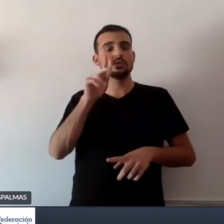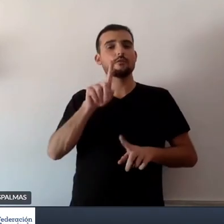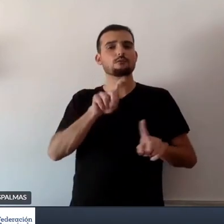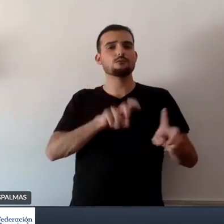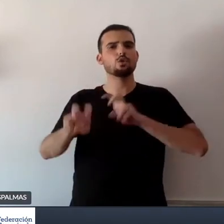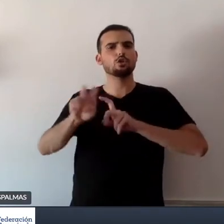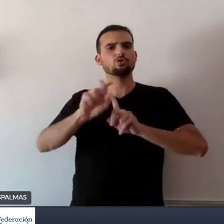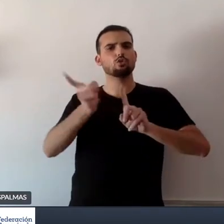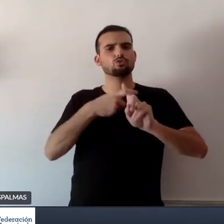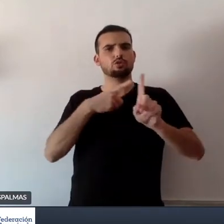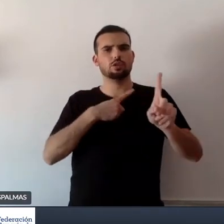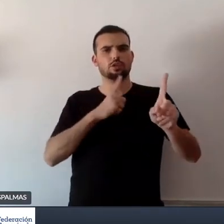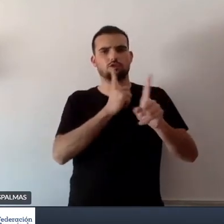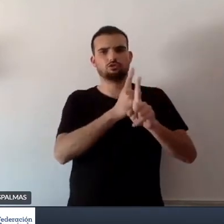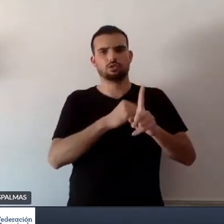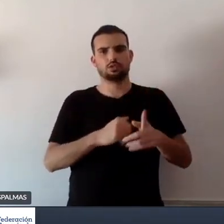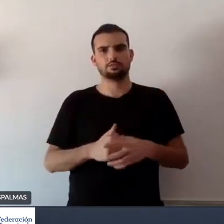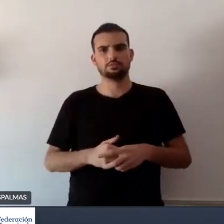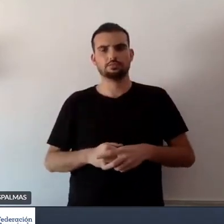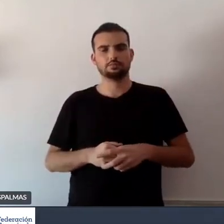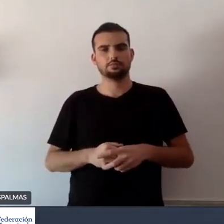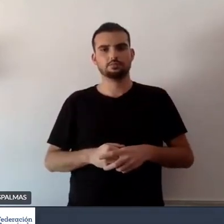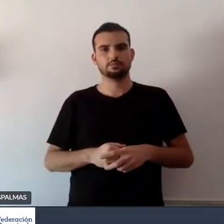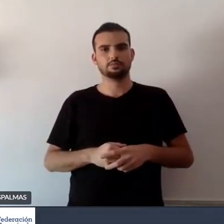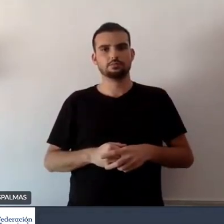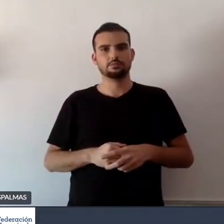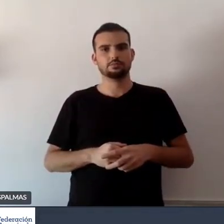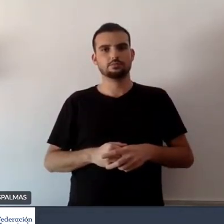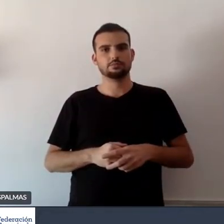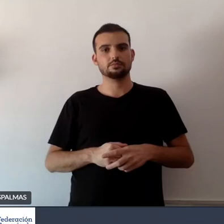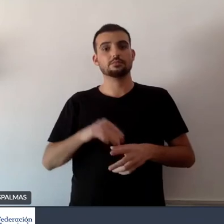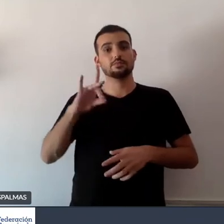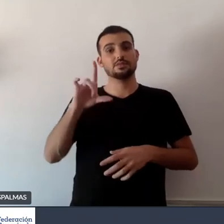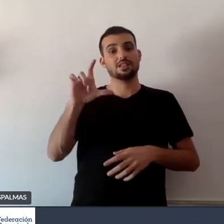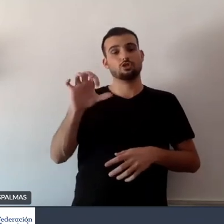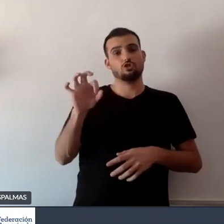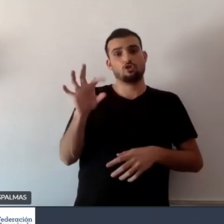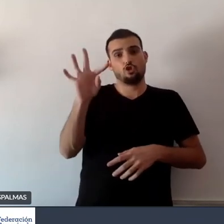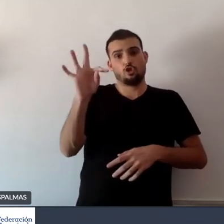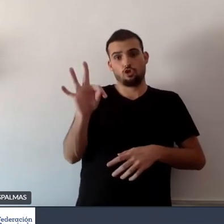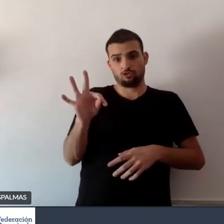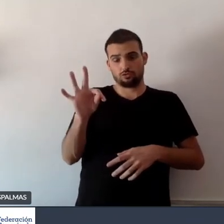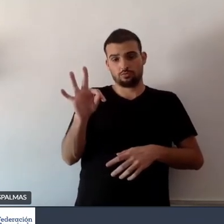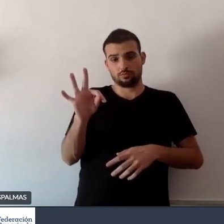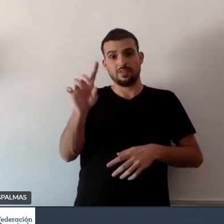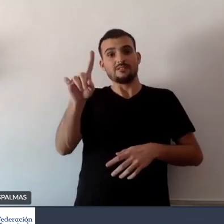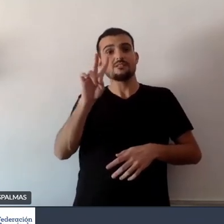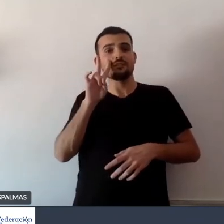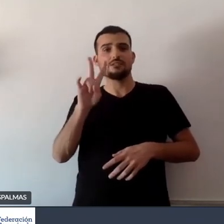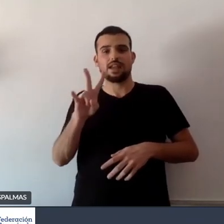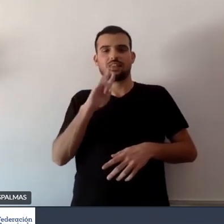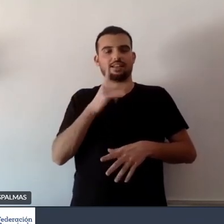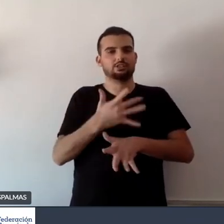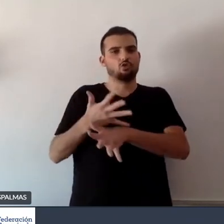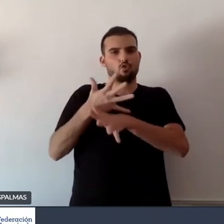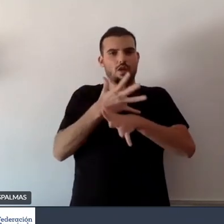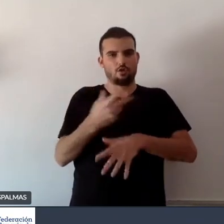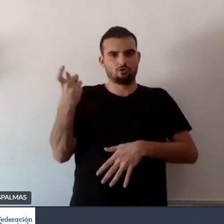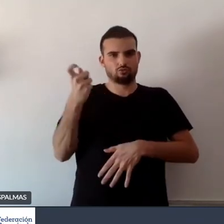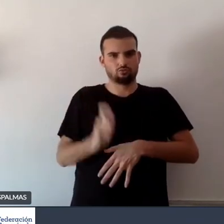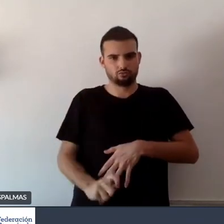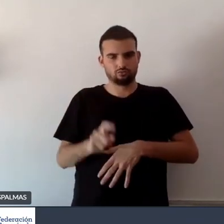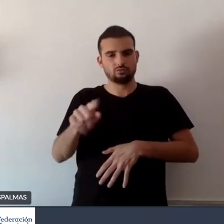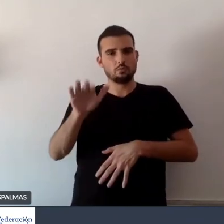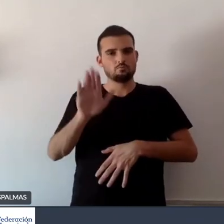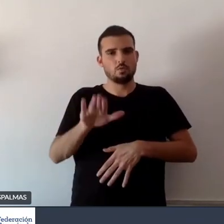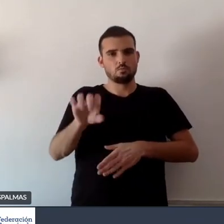contrario. Bloqueo directo en el slot, yendo hacia la banda. Fijaros en este jugador que está situado en el